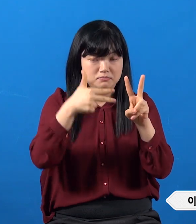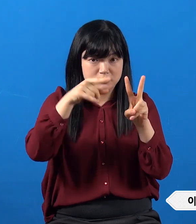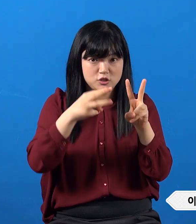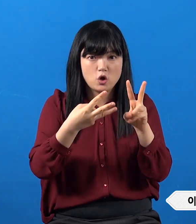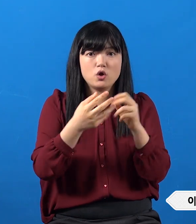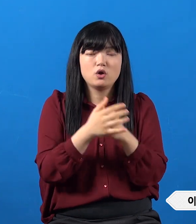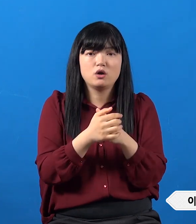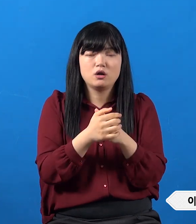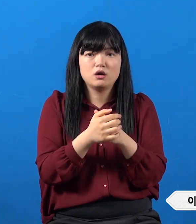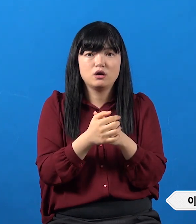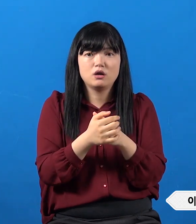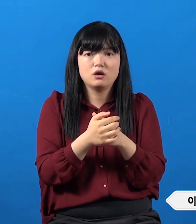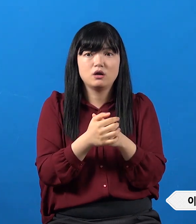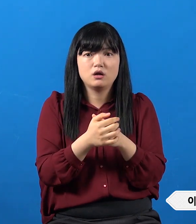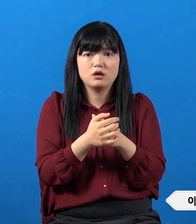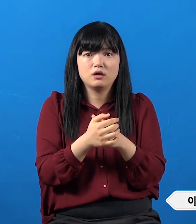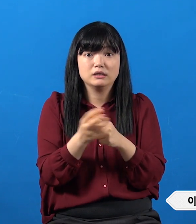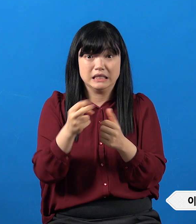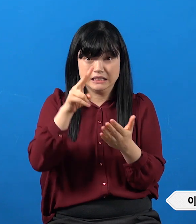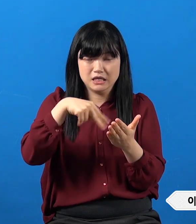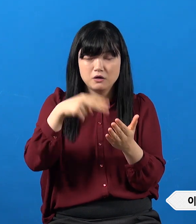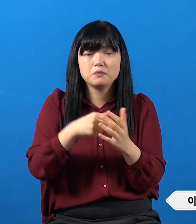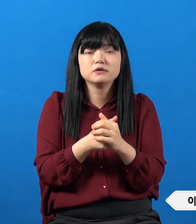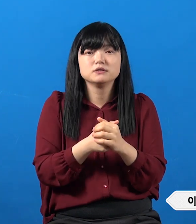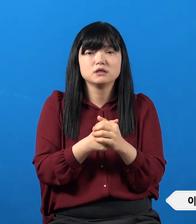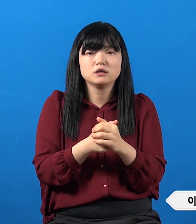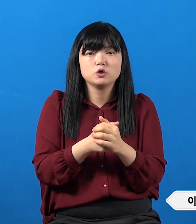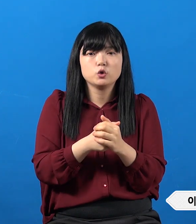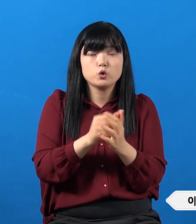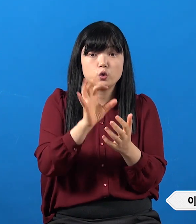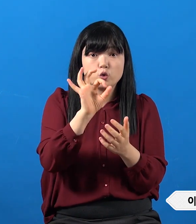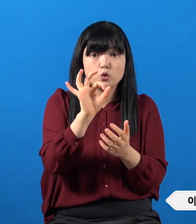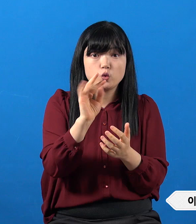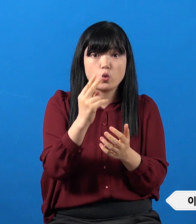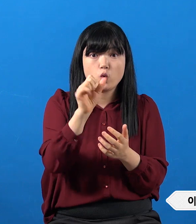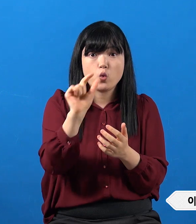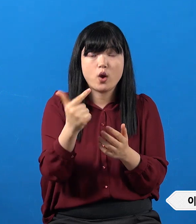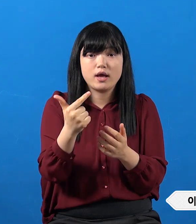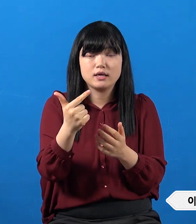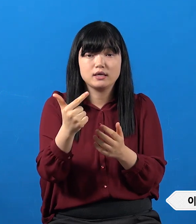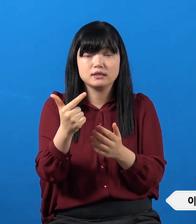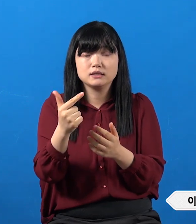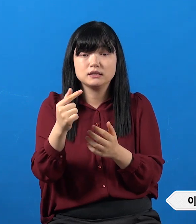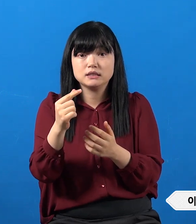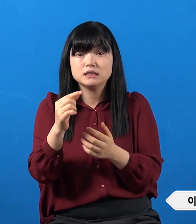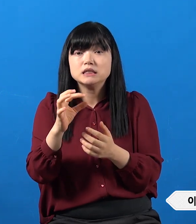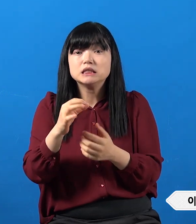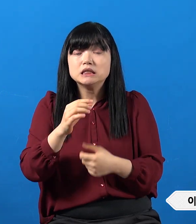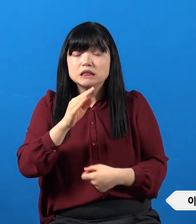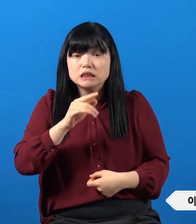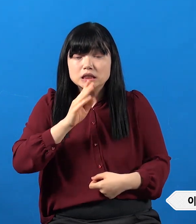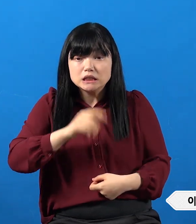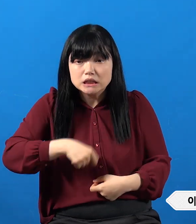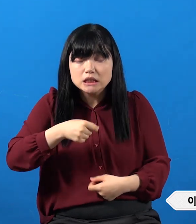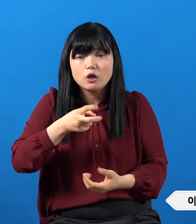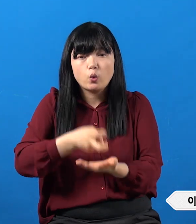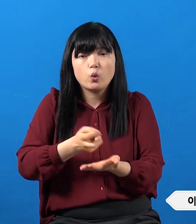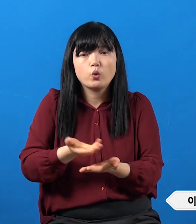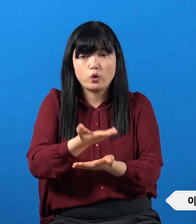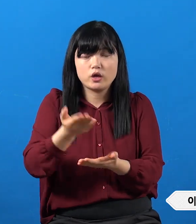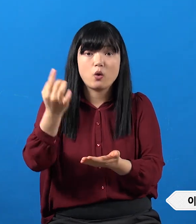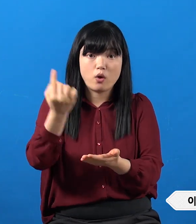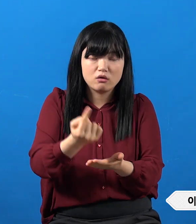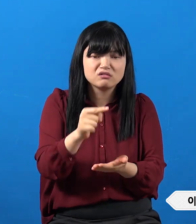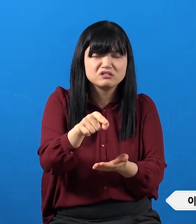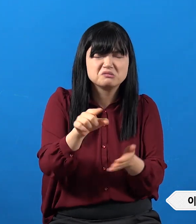32절을 다시 읽어보세요. 32절 시작. 요한이 의의 도로 너희에게 왔거늘